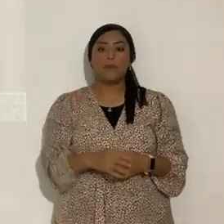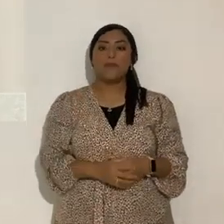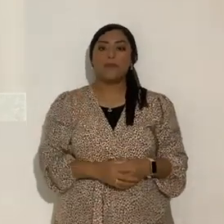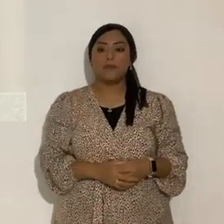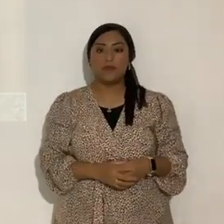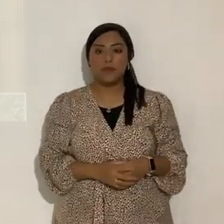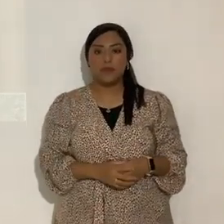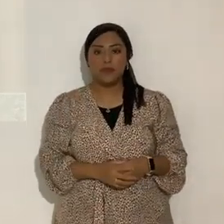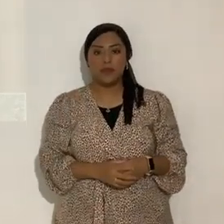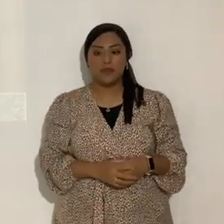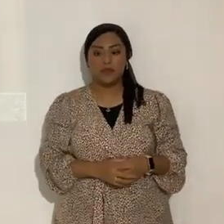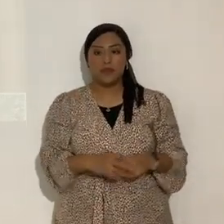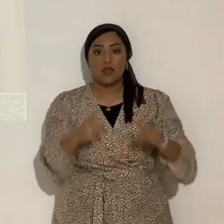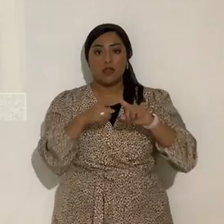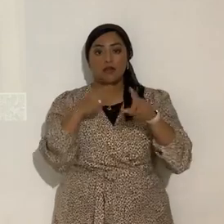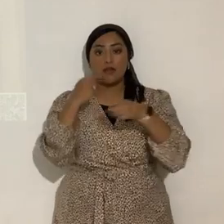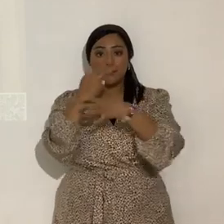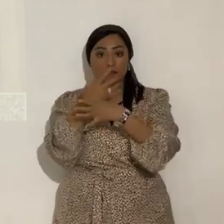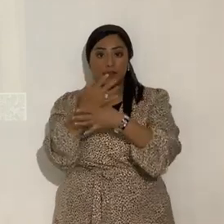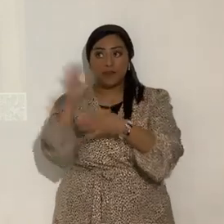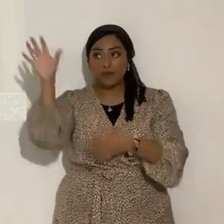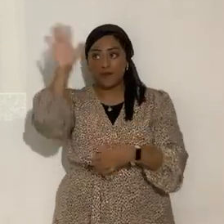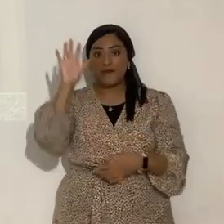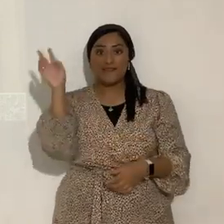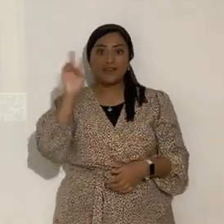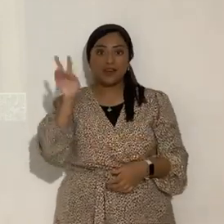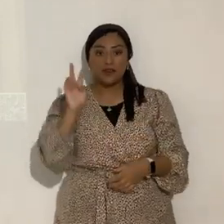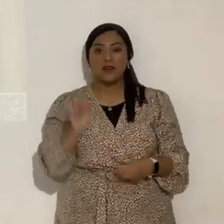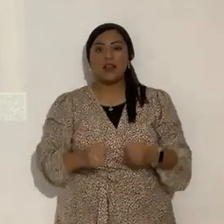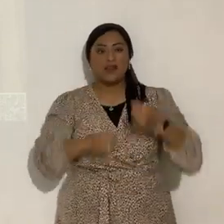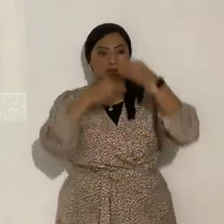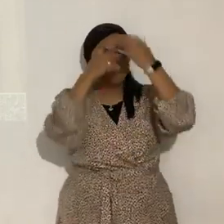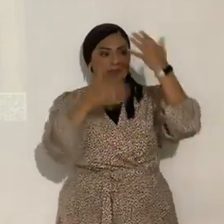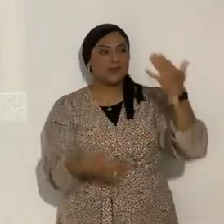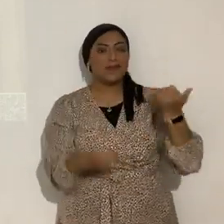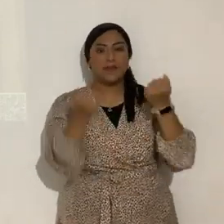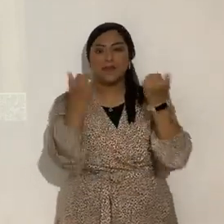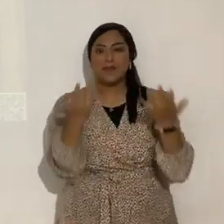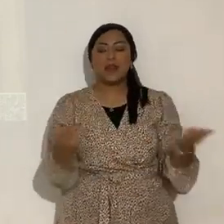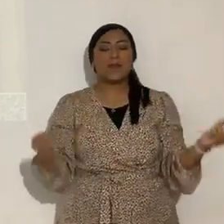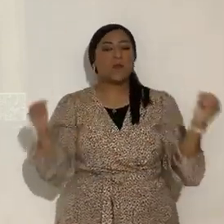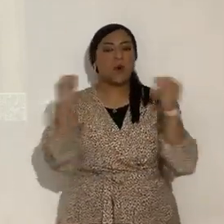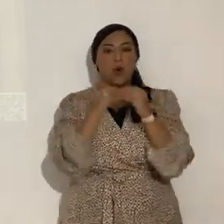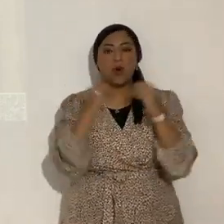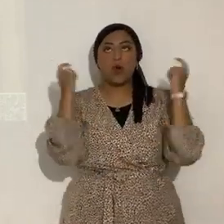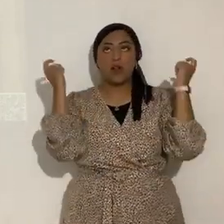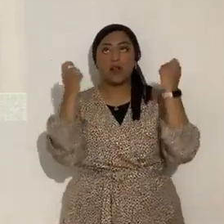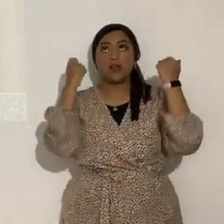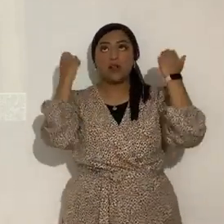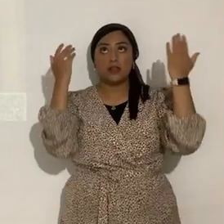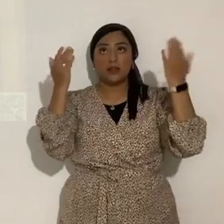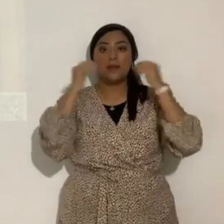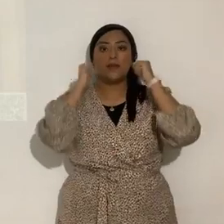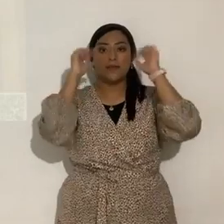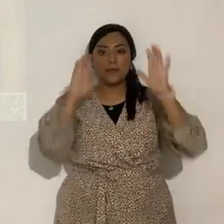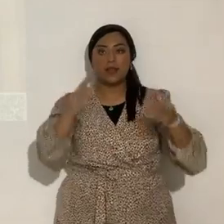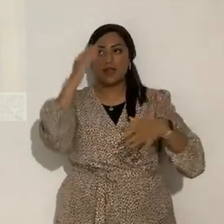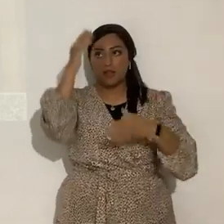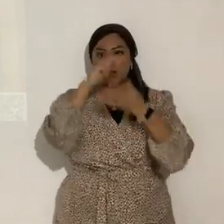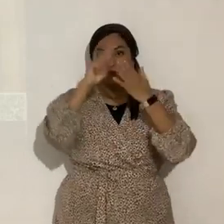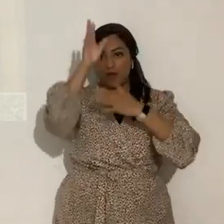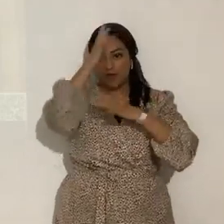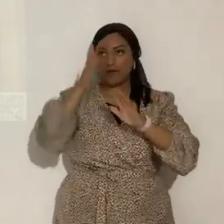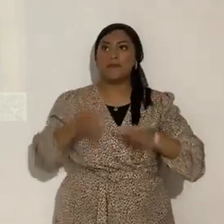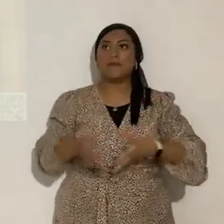República Dominicana, Suiza, Uruguay, Venezuela, etcétera, etcétera, etcétera, etcétera, etcétera. Aleluya. Bendito es el abacados y le damos